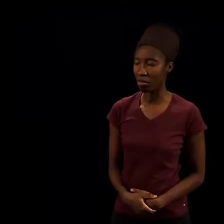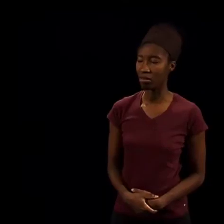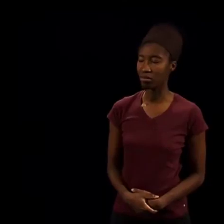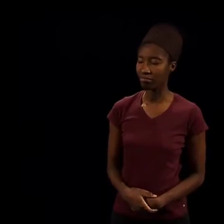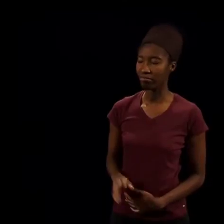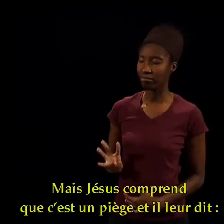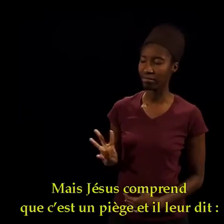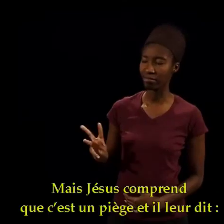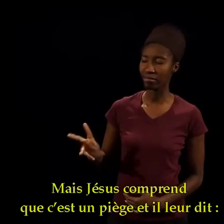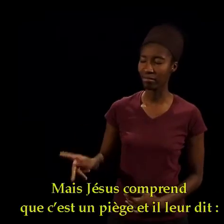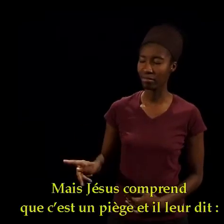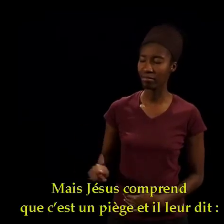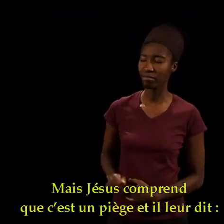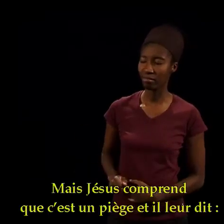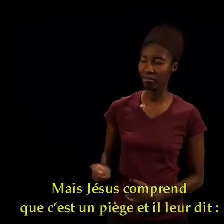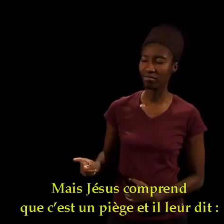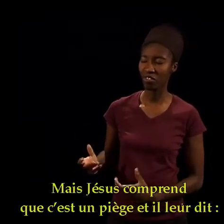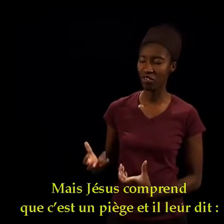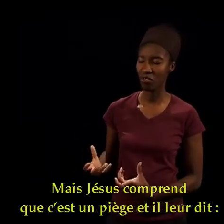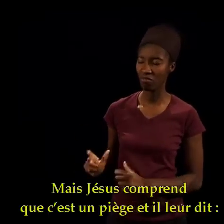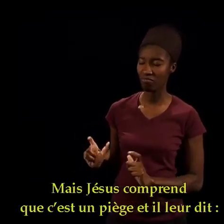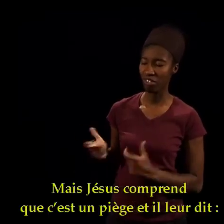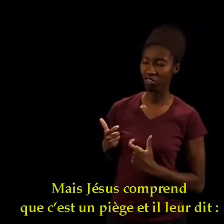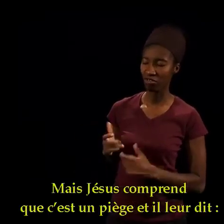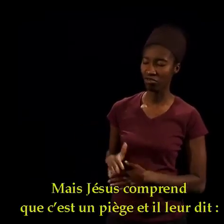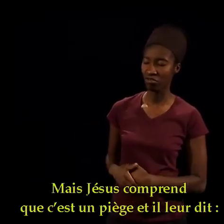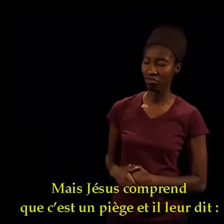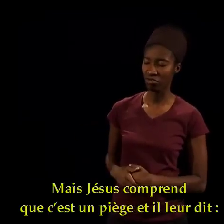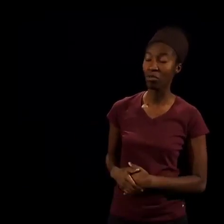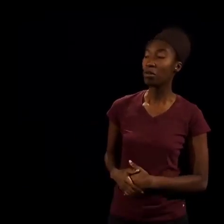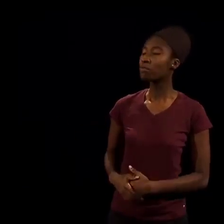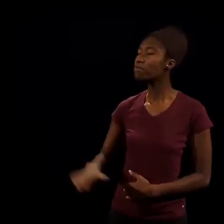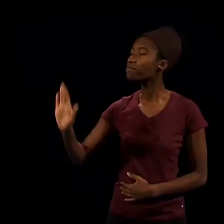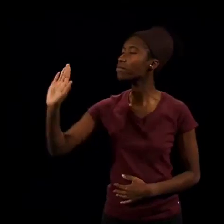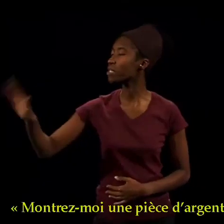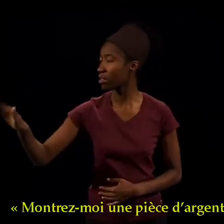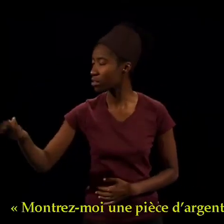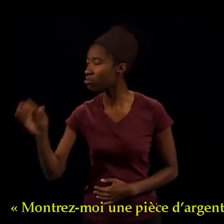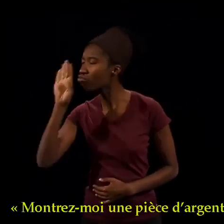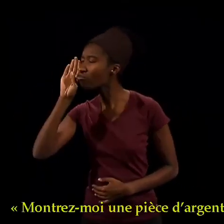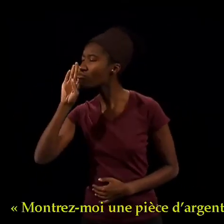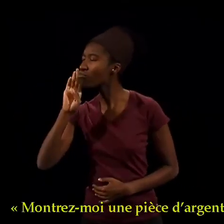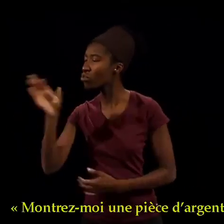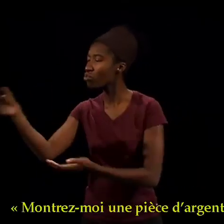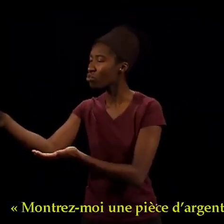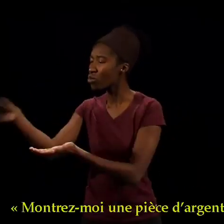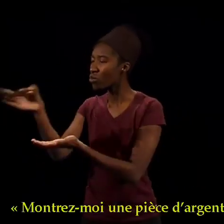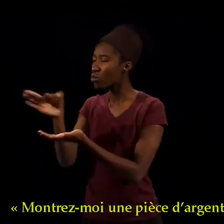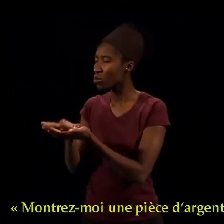Mais Jésus comprend que c'est un piège. Et il leur dit, « Montrez-moi une pièce